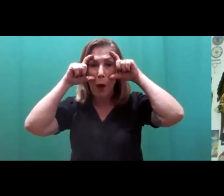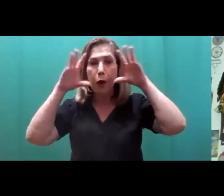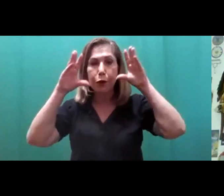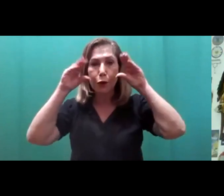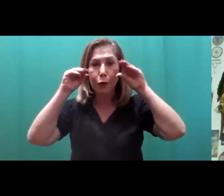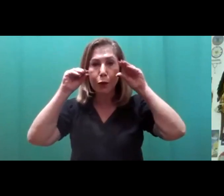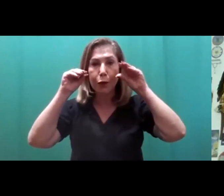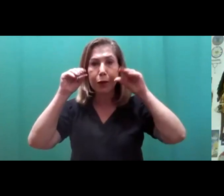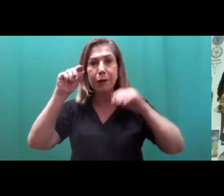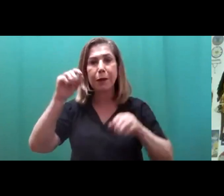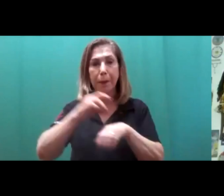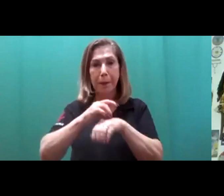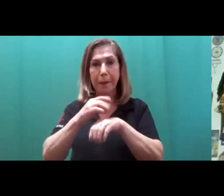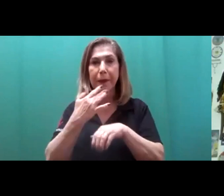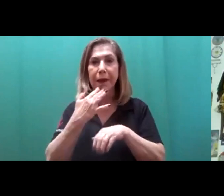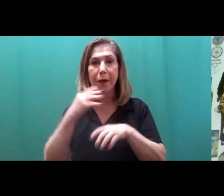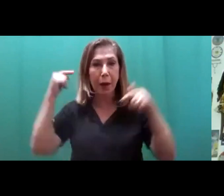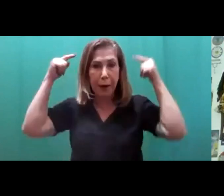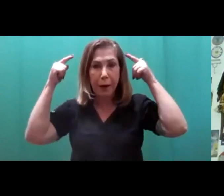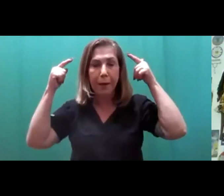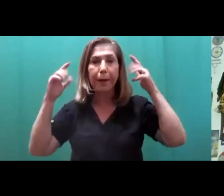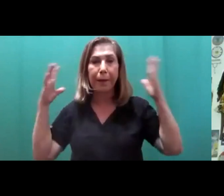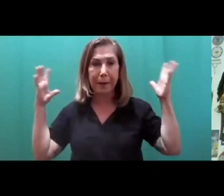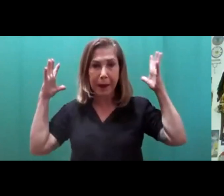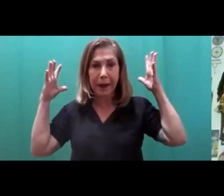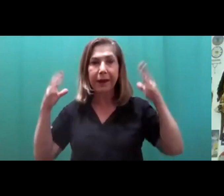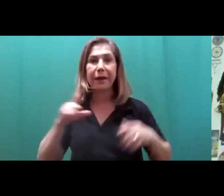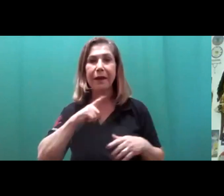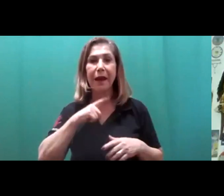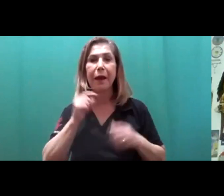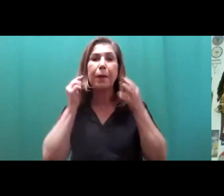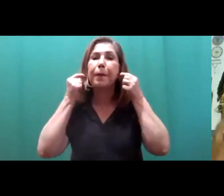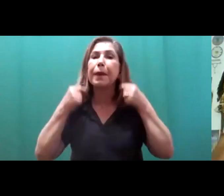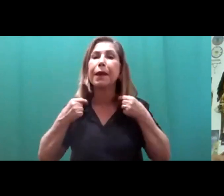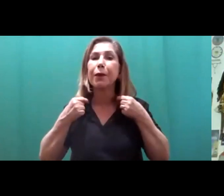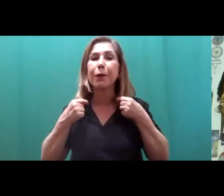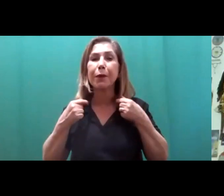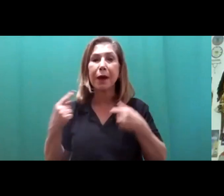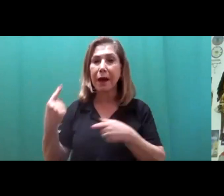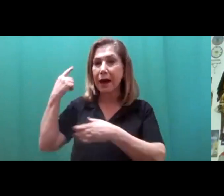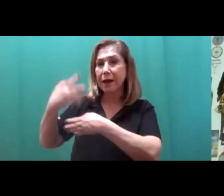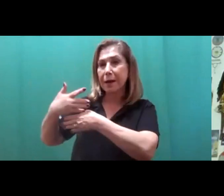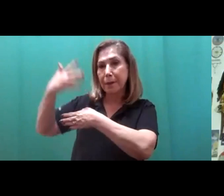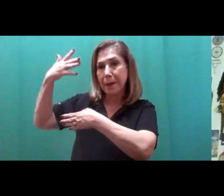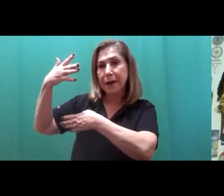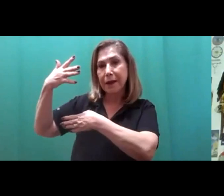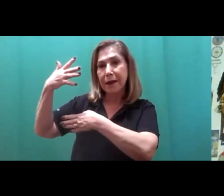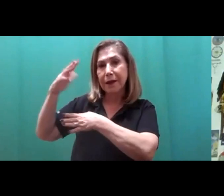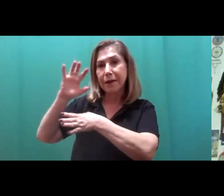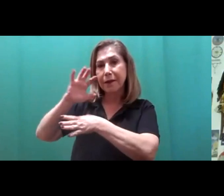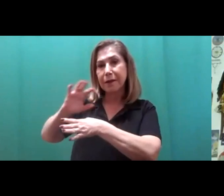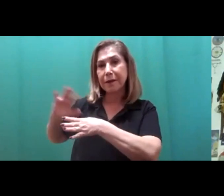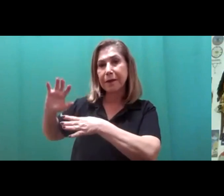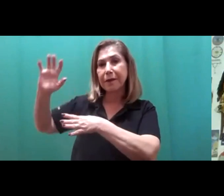escuros, óculos pretos. Tenho cabelo crespo black. Estou usando brincos. Atrás de mim tem uma parede